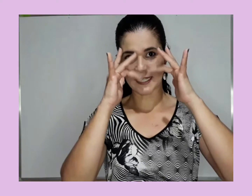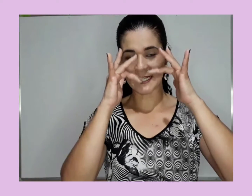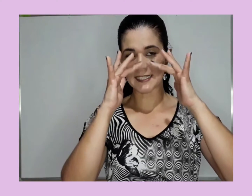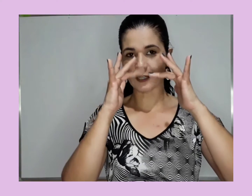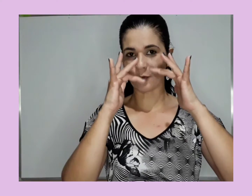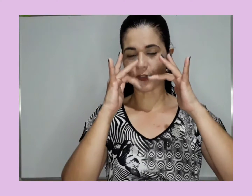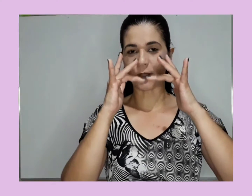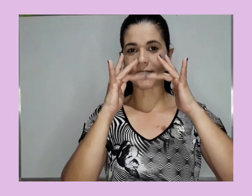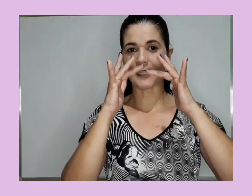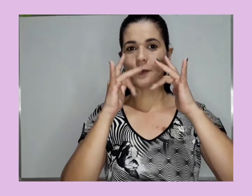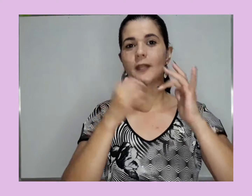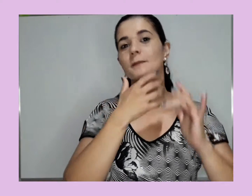essa configuração e